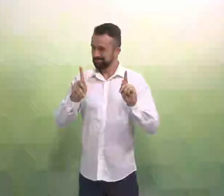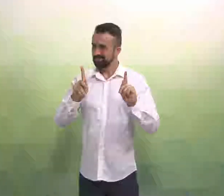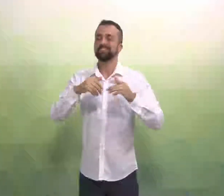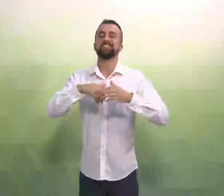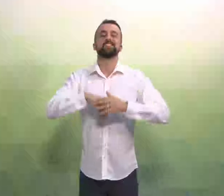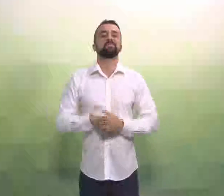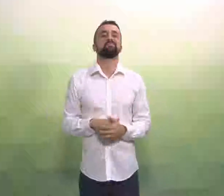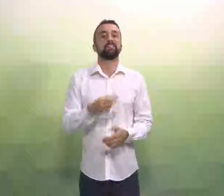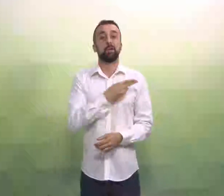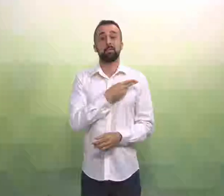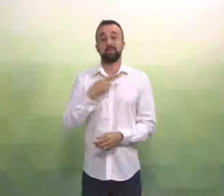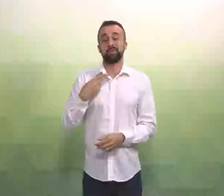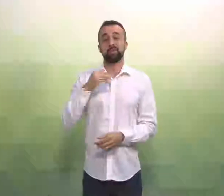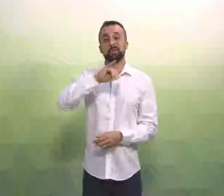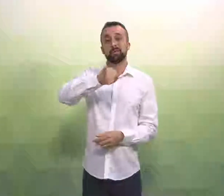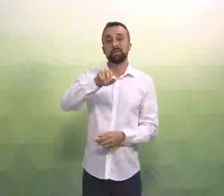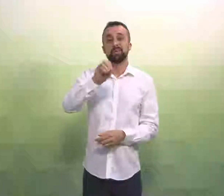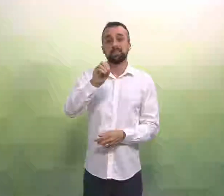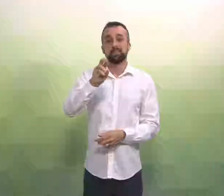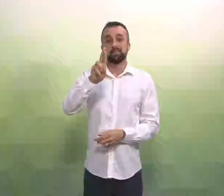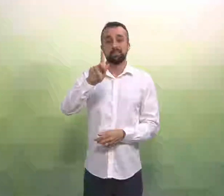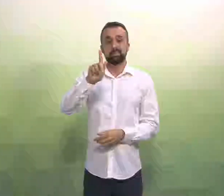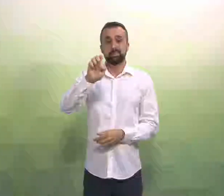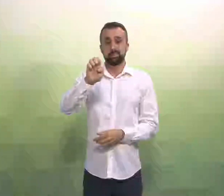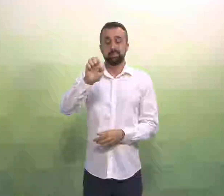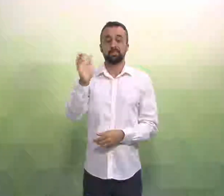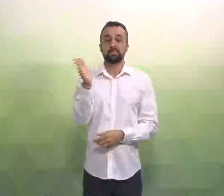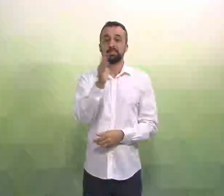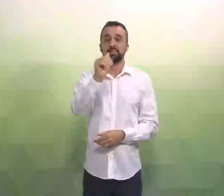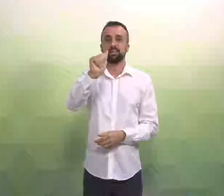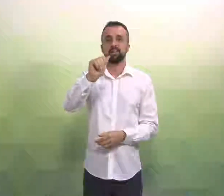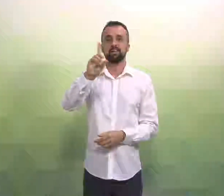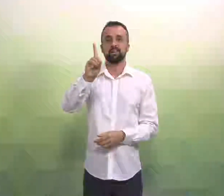lá. Meu nome é Jorge Adriano.